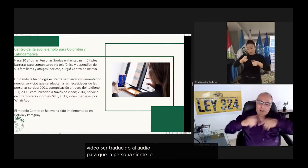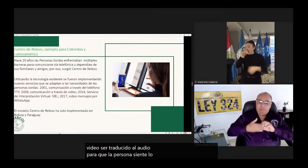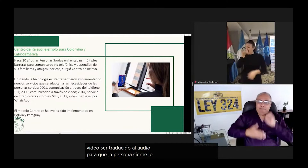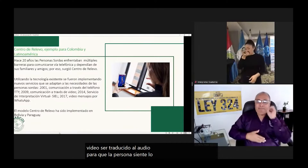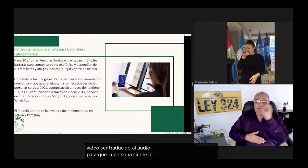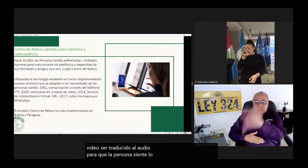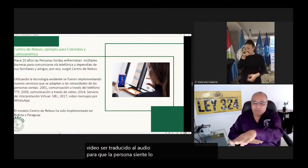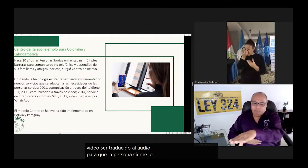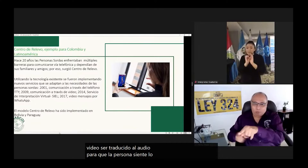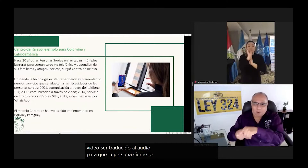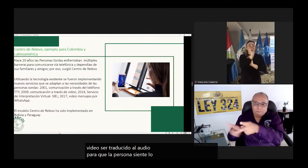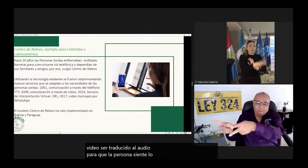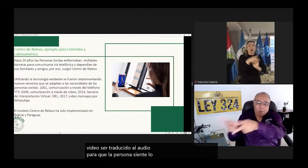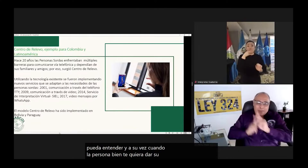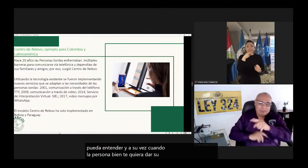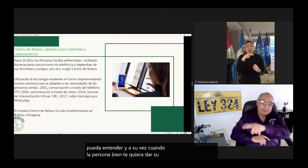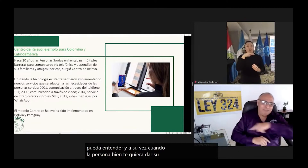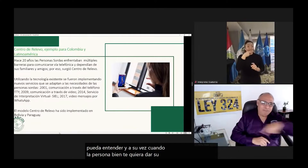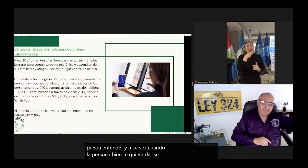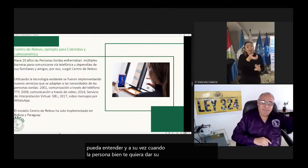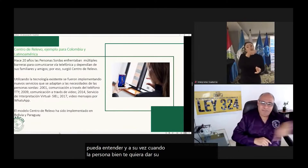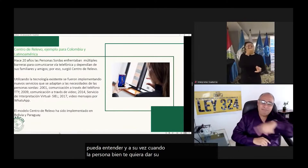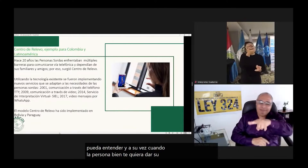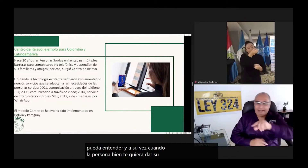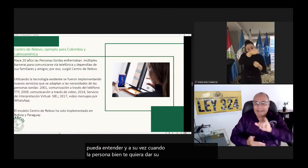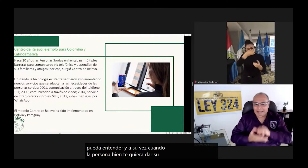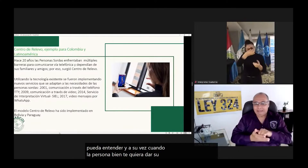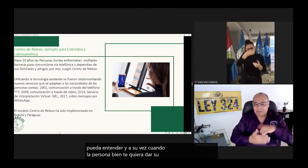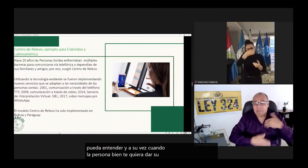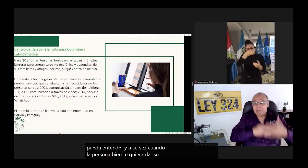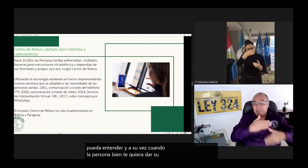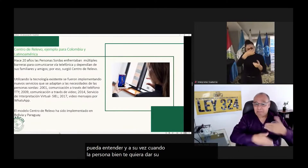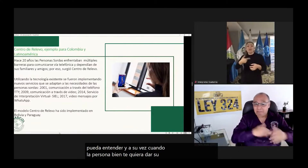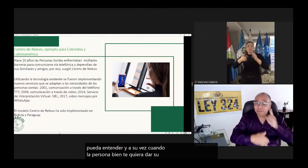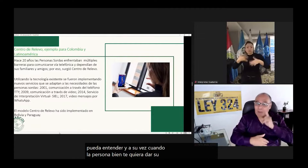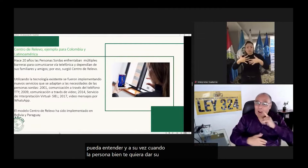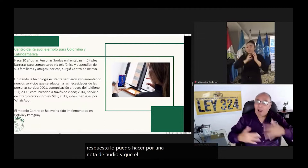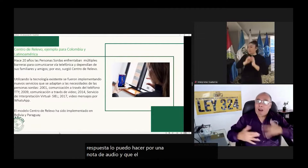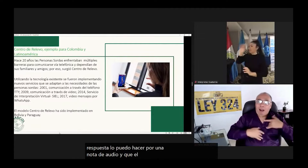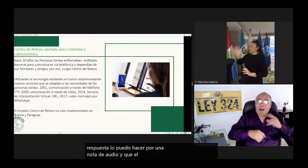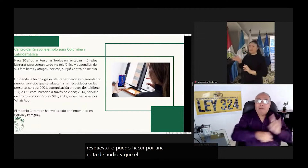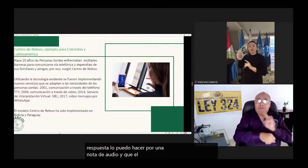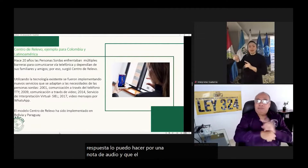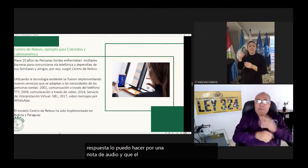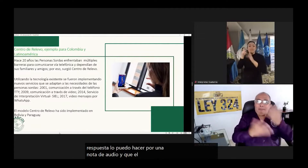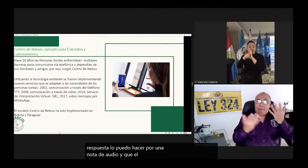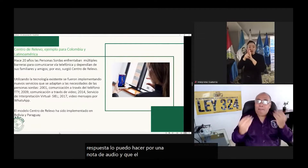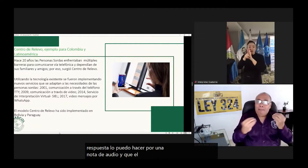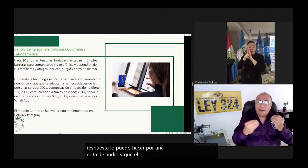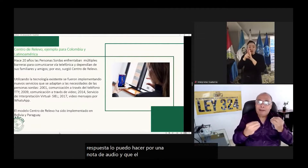dar su respuesta, lo puede hacer por una nota de audio y que el intérprete traduzca este video para la persona